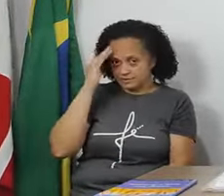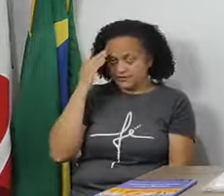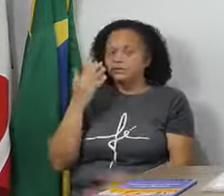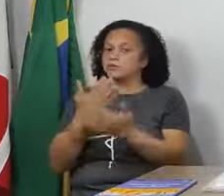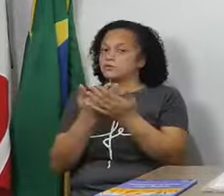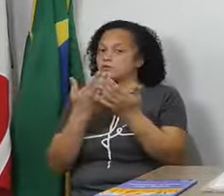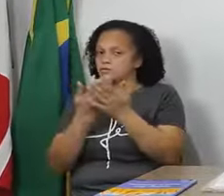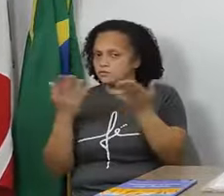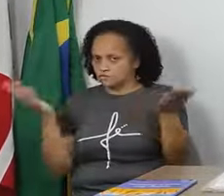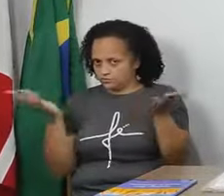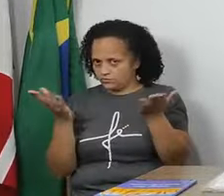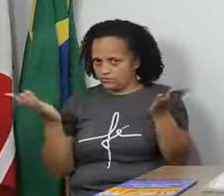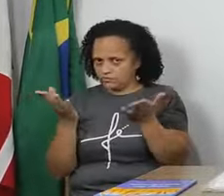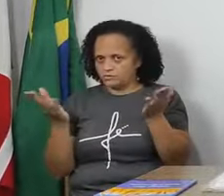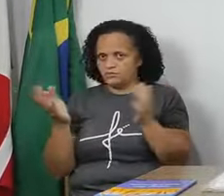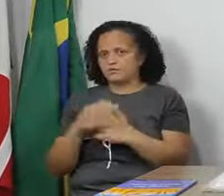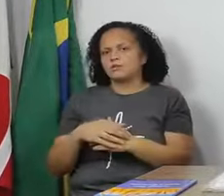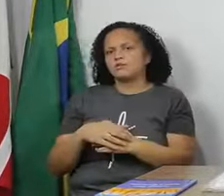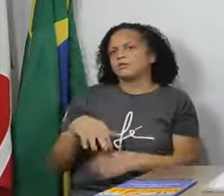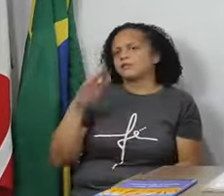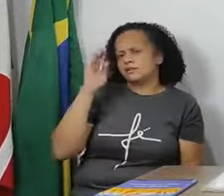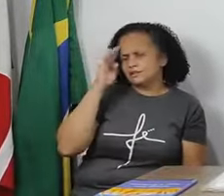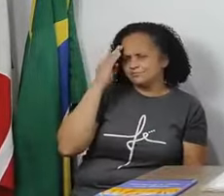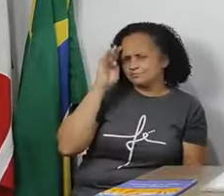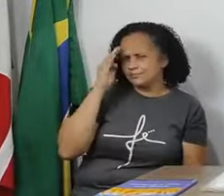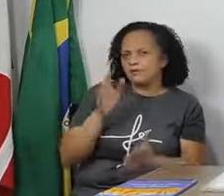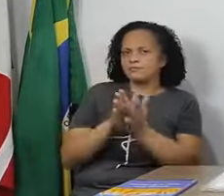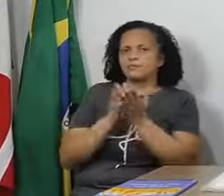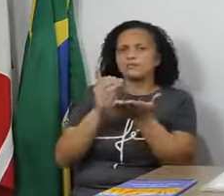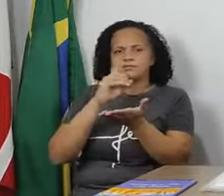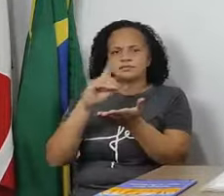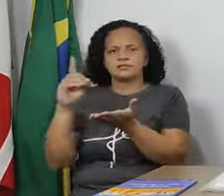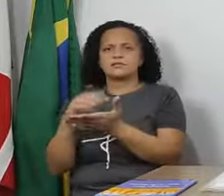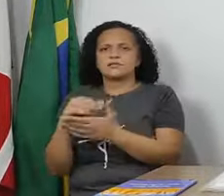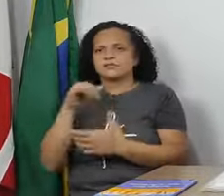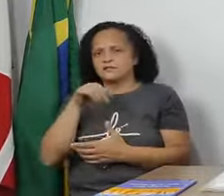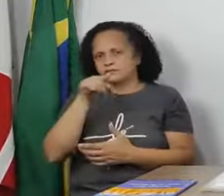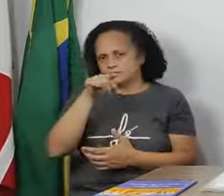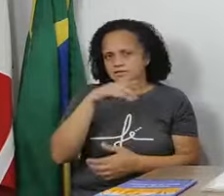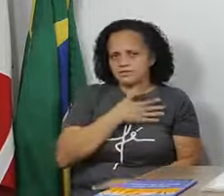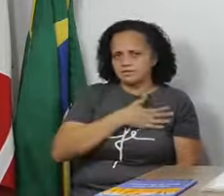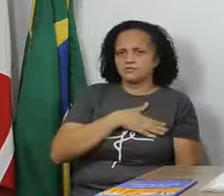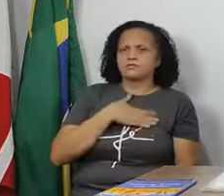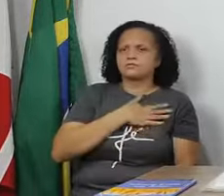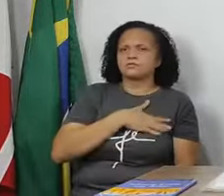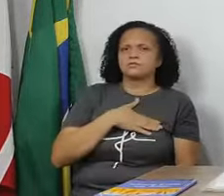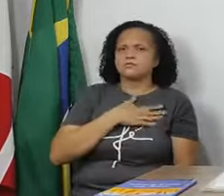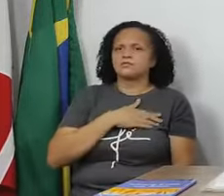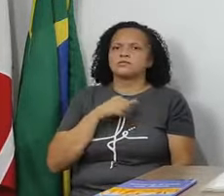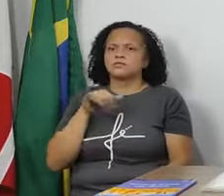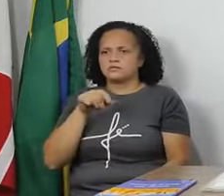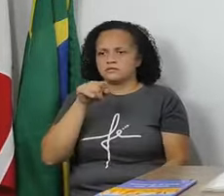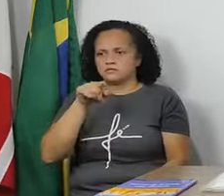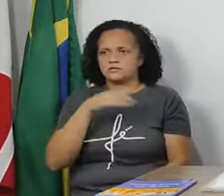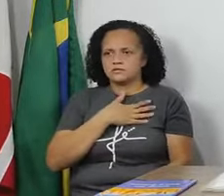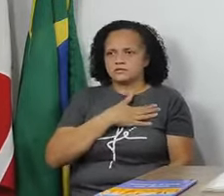hoje? Assimilar essa palavra? Se você gostou desse seminário, se você gostou